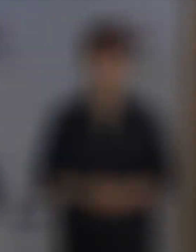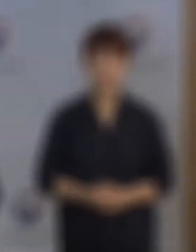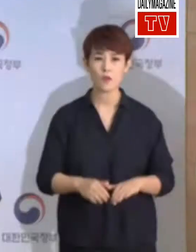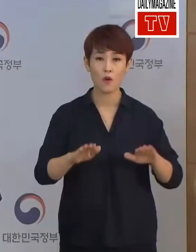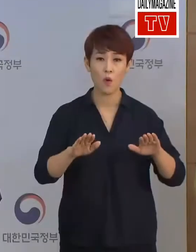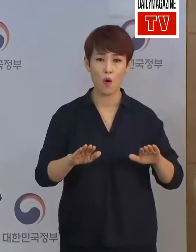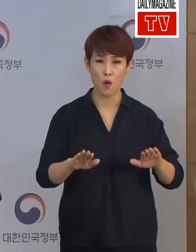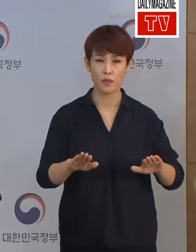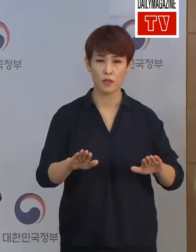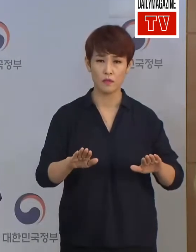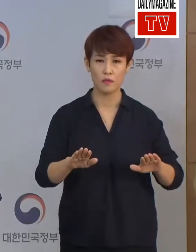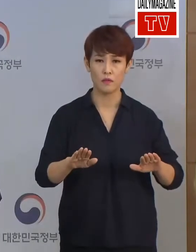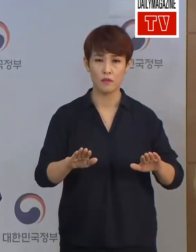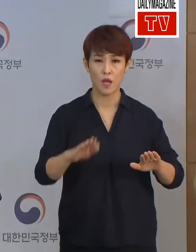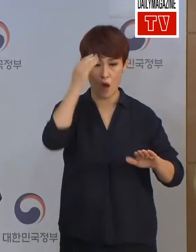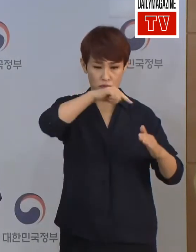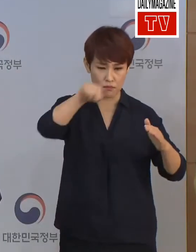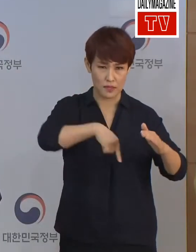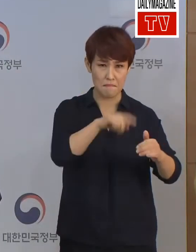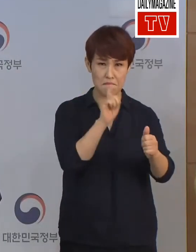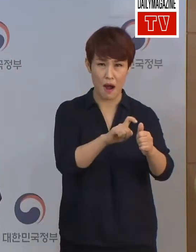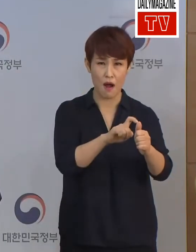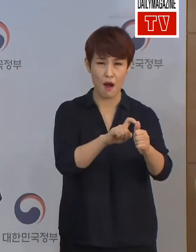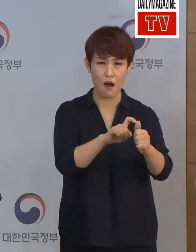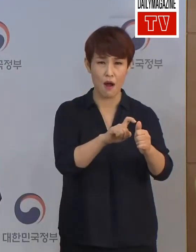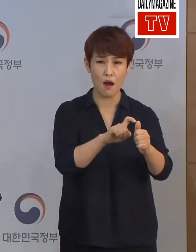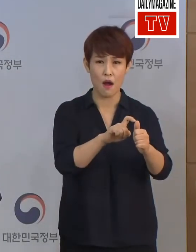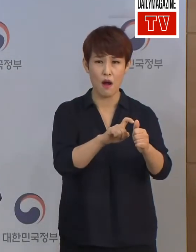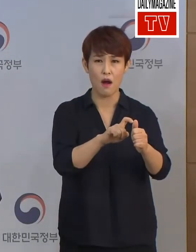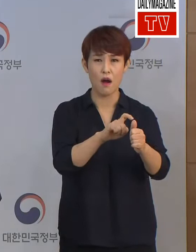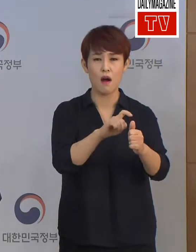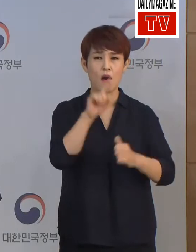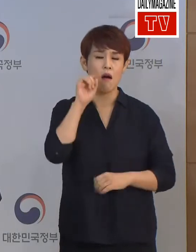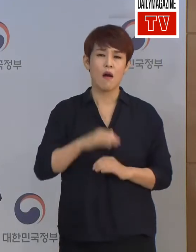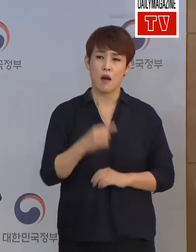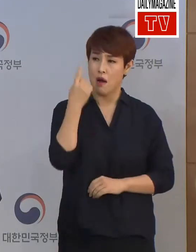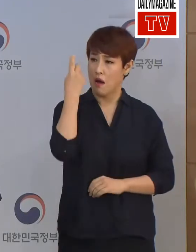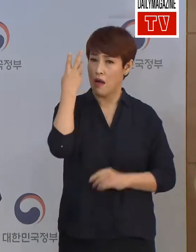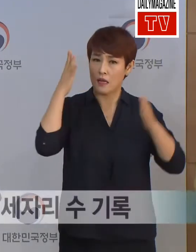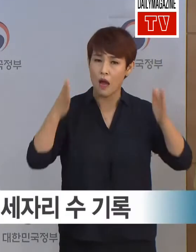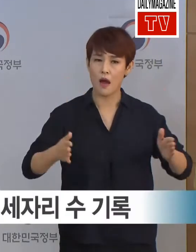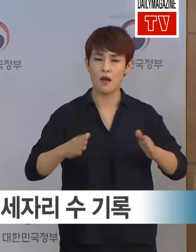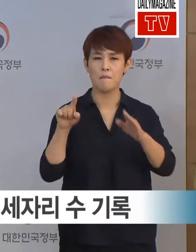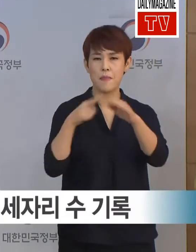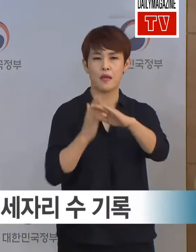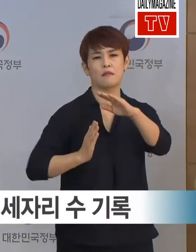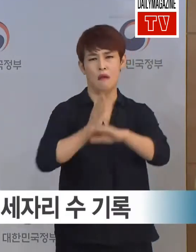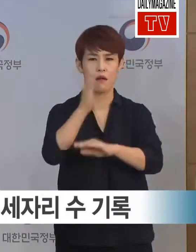오늘 0시 현재 국내 발생 코로나19 신규 확진자가 4일 연속으로 세 자릿수를